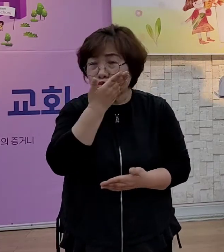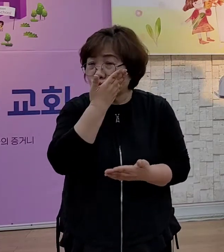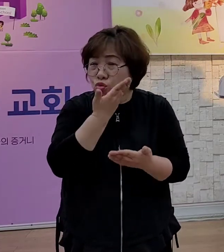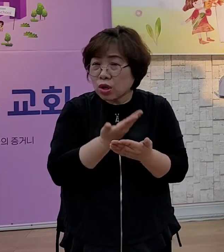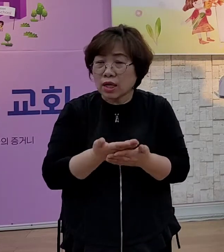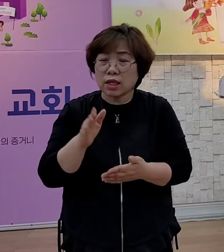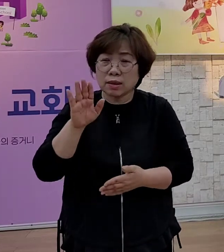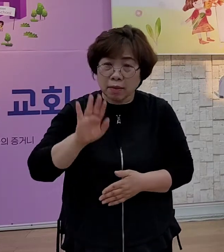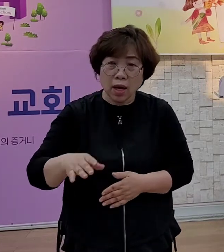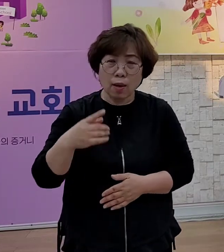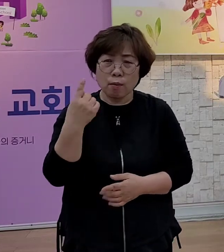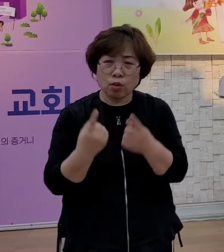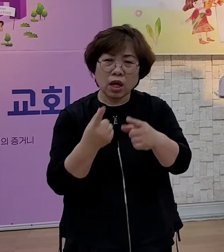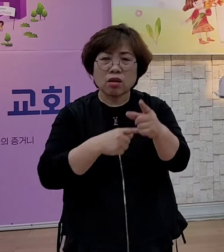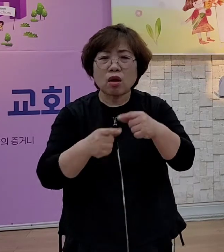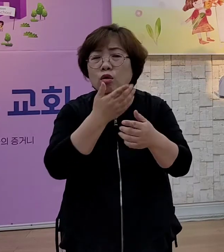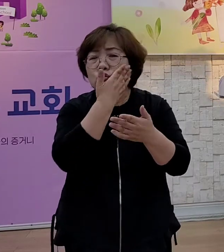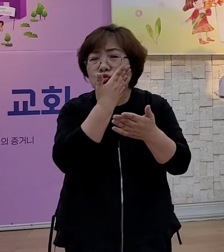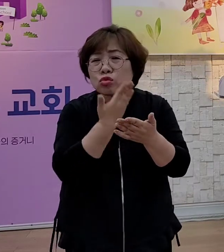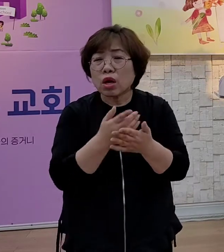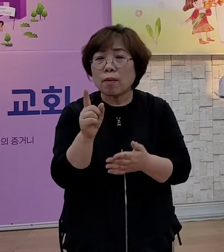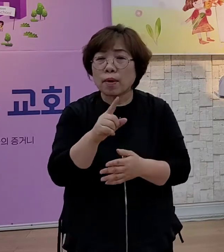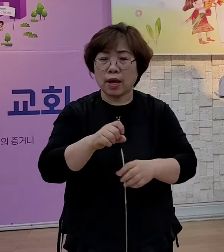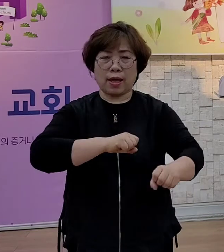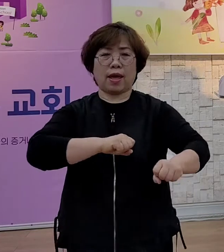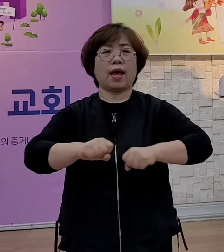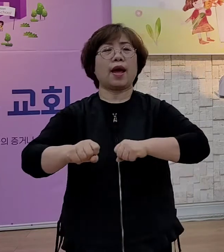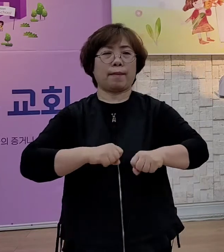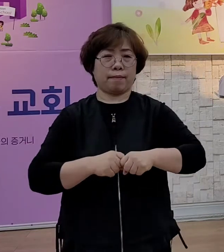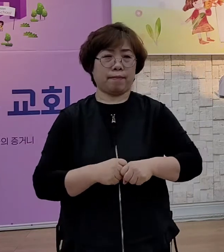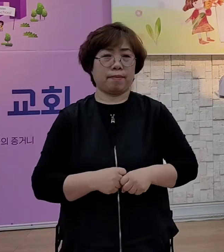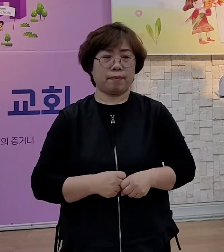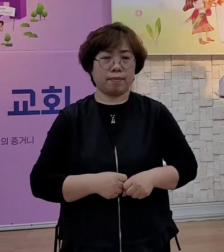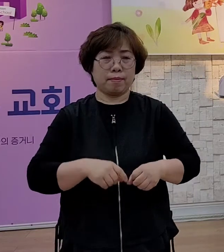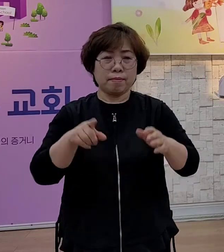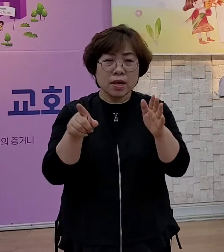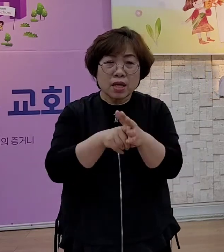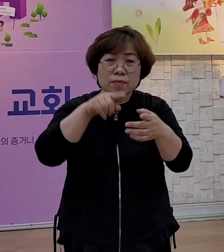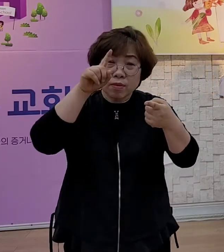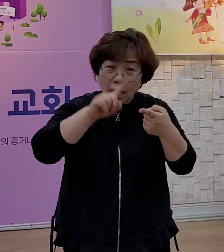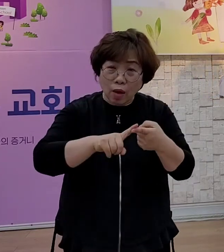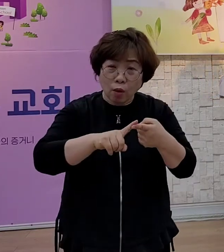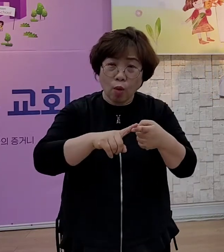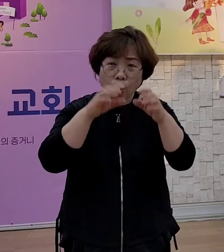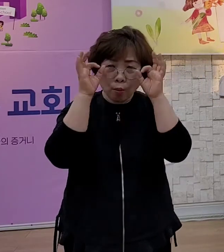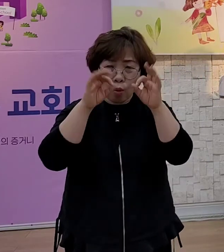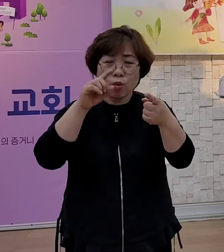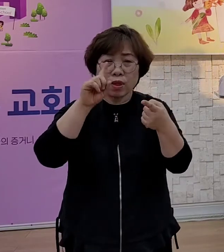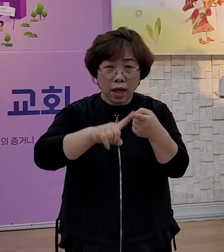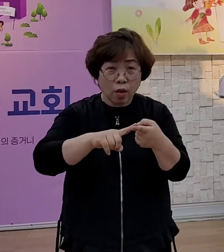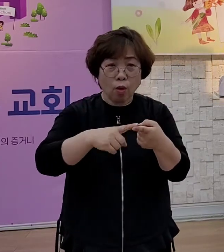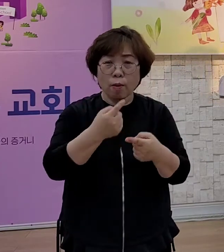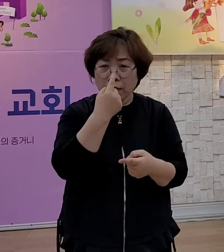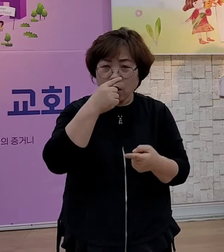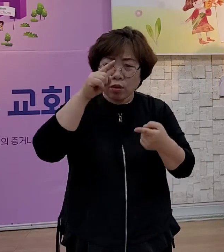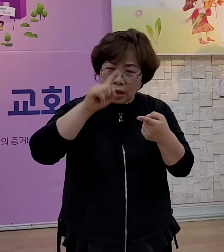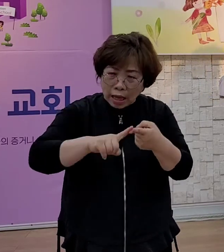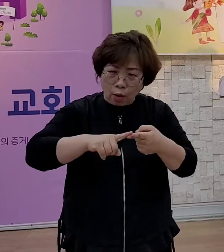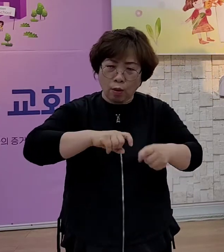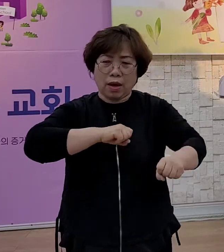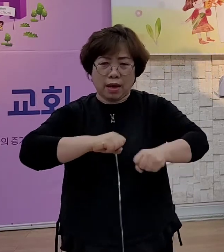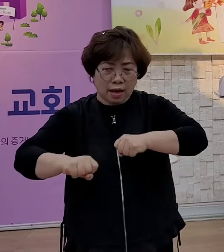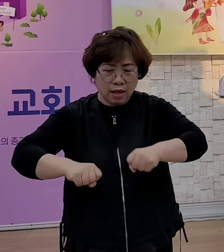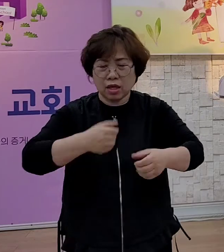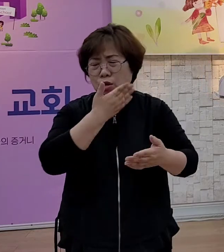가야 된다라는 것을 누누이 강조하고 있는 책이 이 야고보서인데, 그래서 이 야고보서는